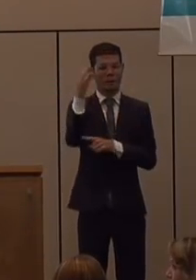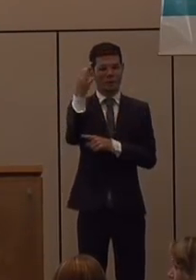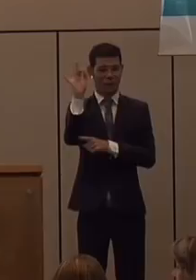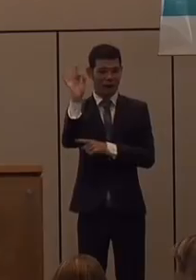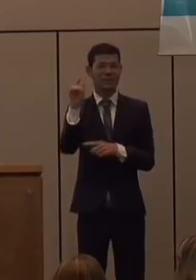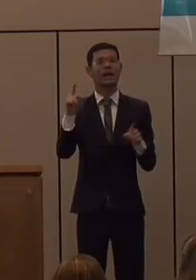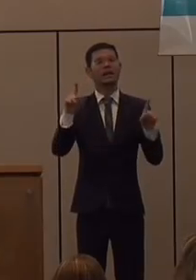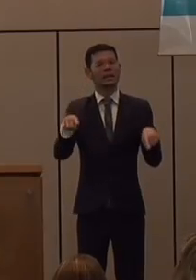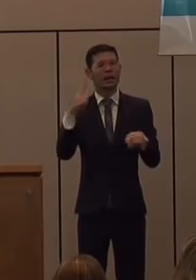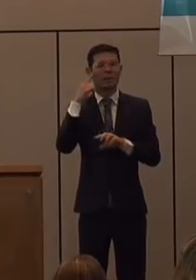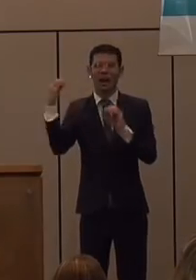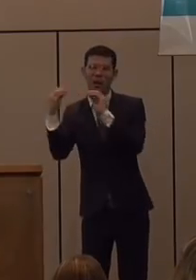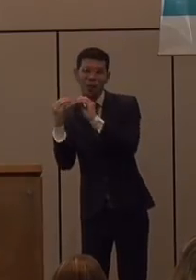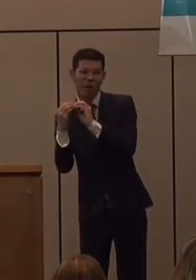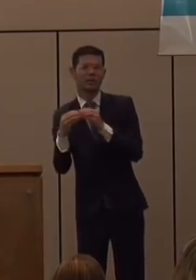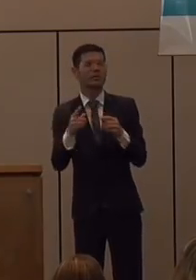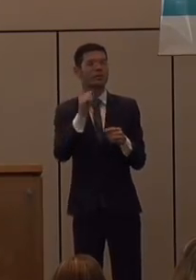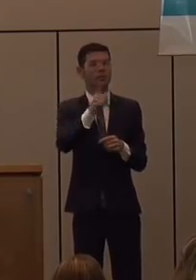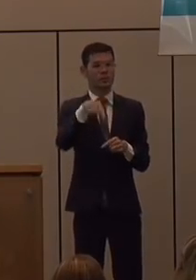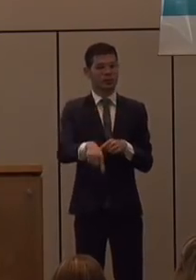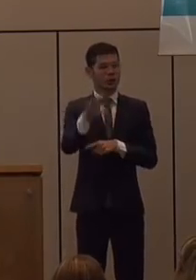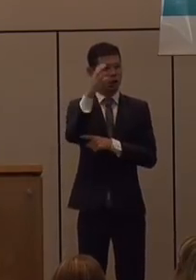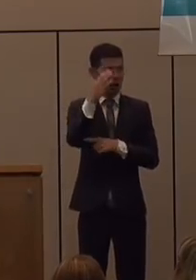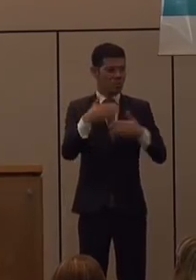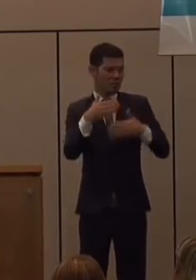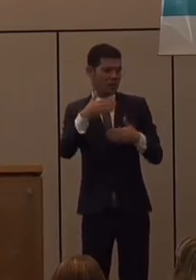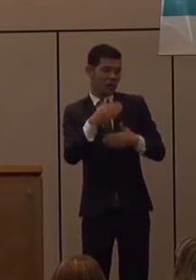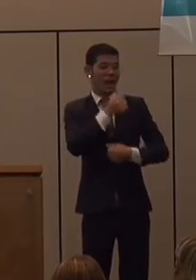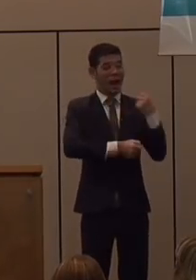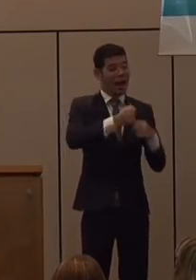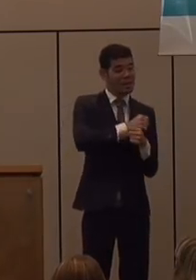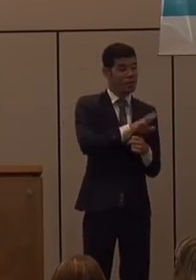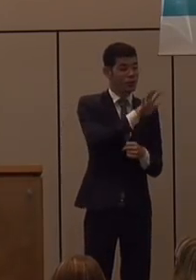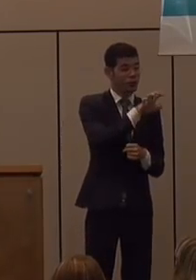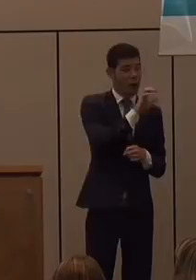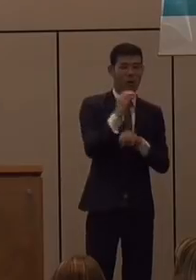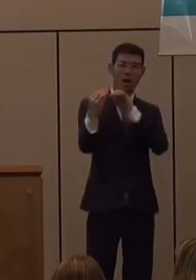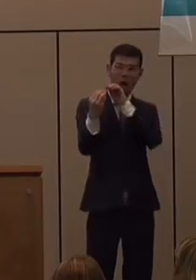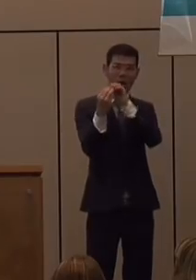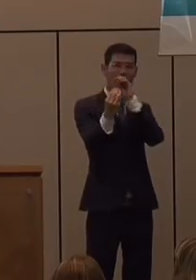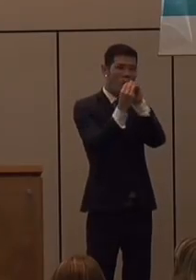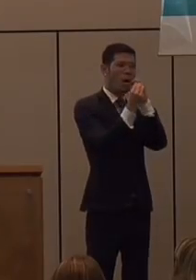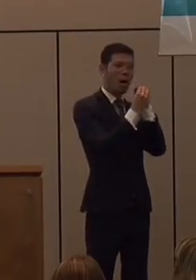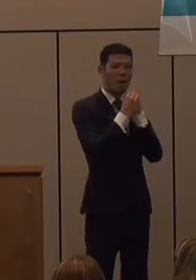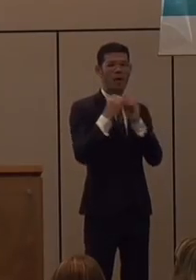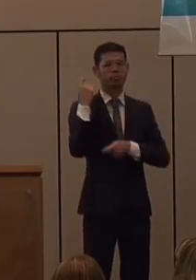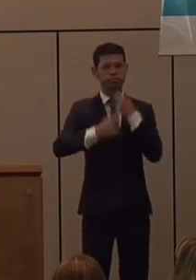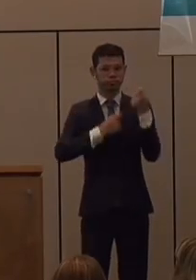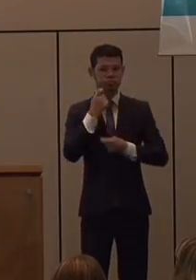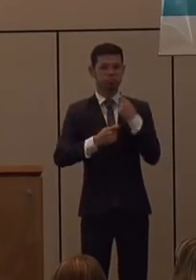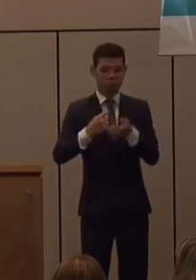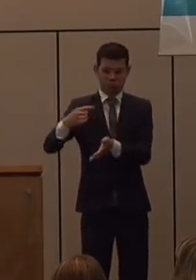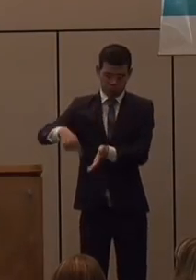acuerdos colombia pesó desde los 90 a suscribir acuerdos bilaterales de inversión los cambios a nivel mundial pues hemos